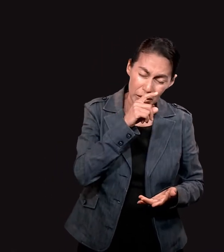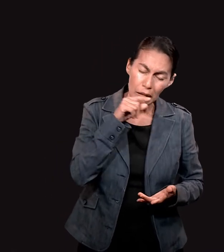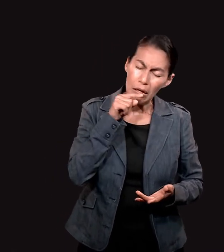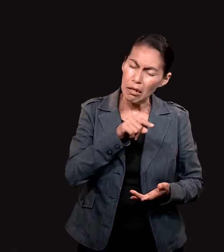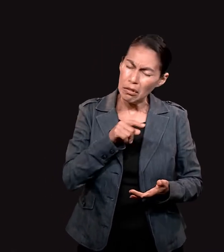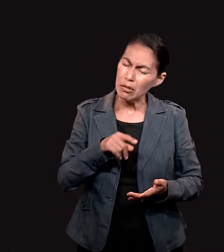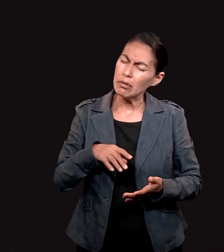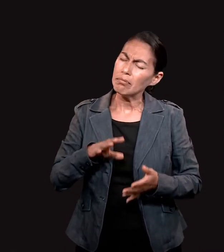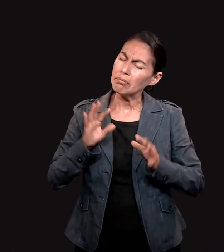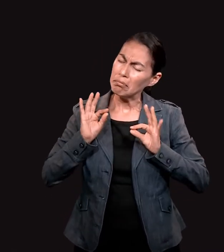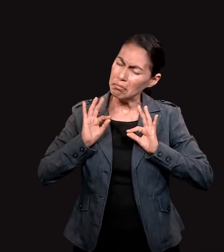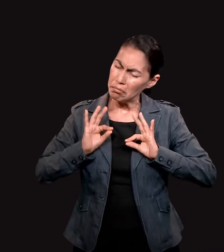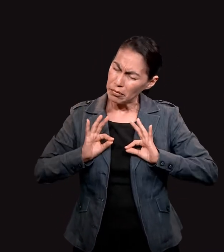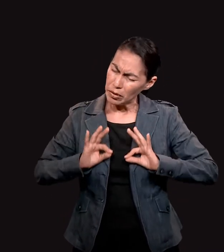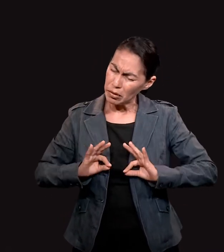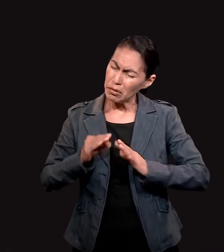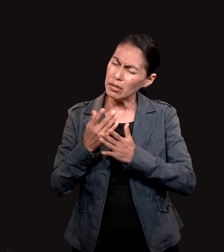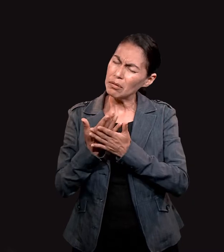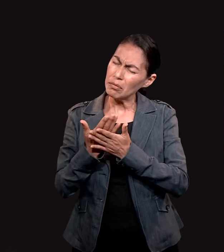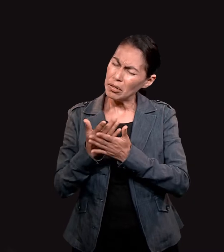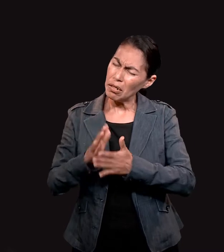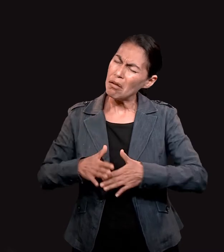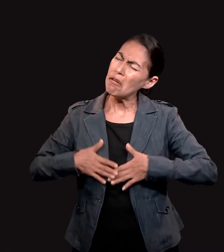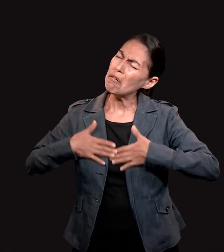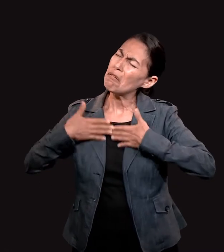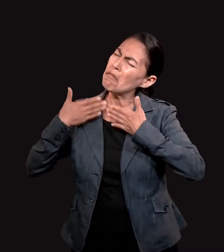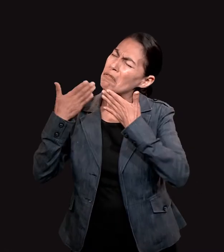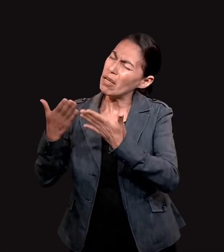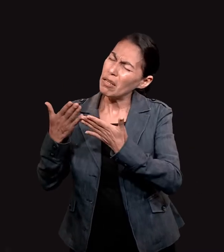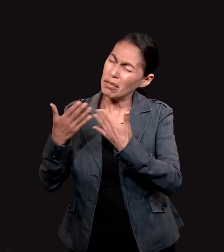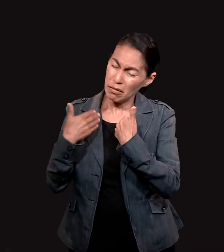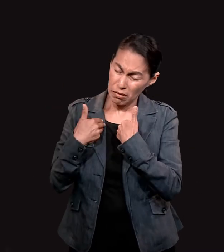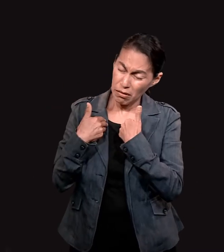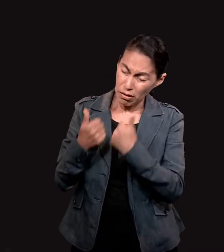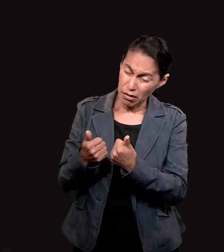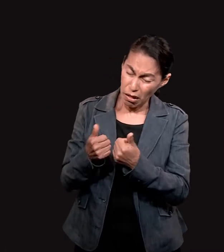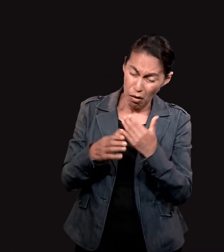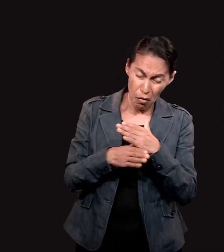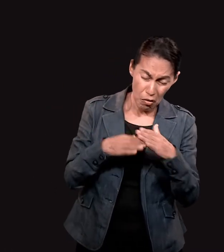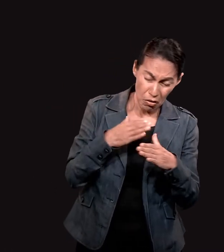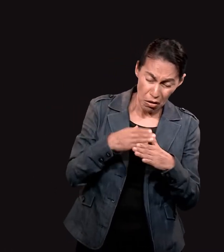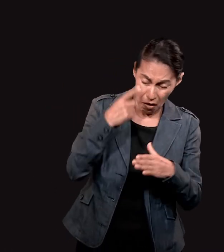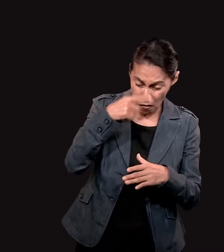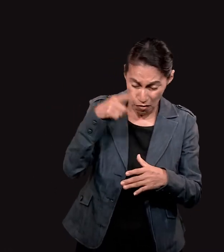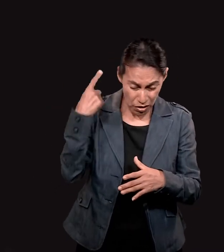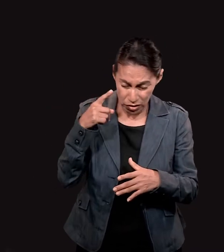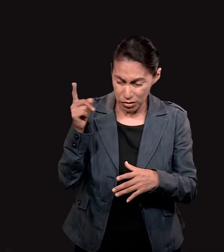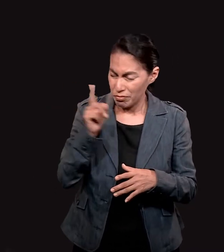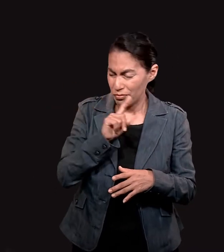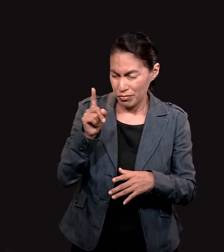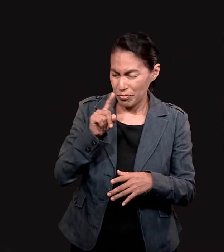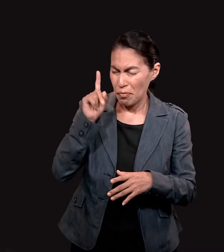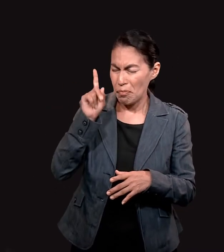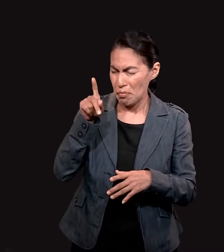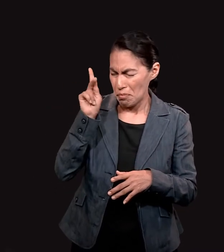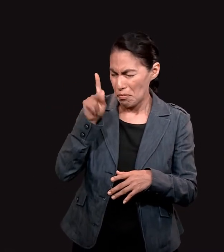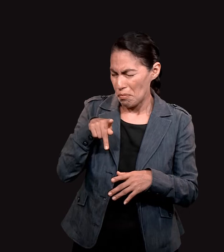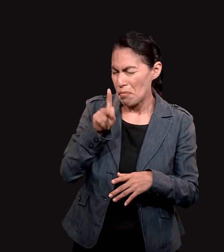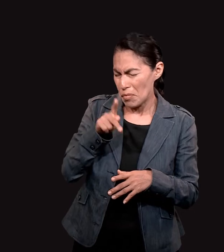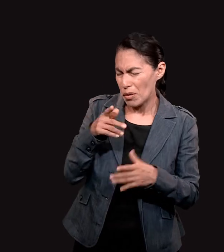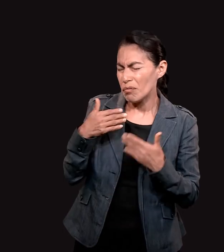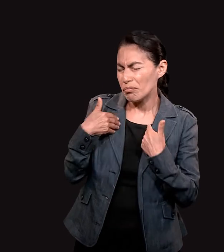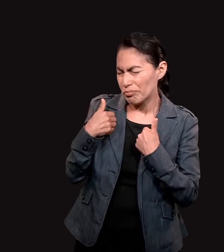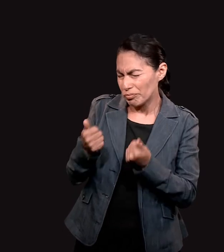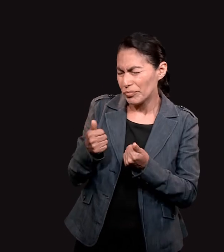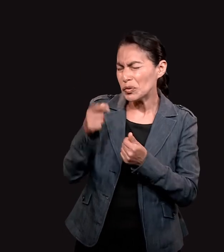tomarlo con madurez y que puedan seguir intentando, Señor, de que las cosas no son fáciles, pero contigo pueden ser más